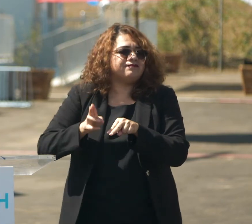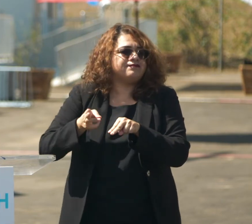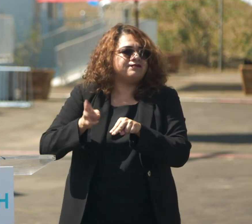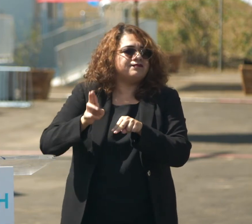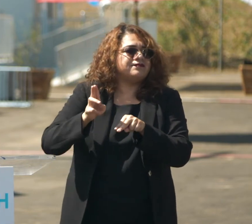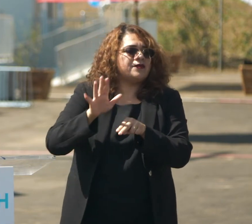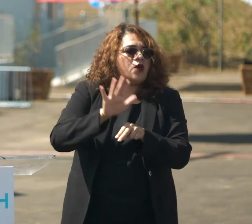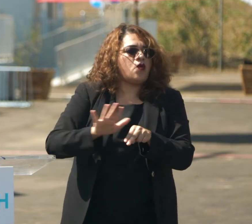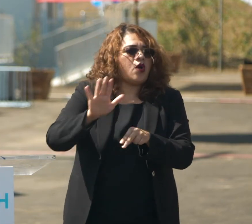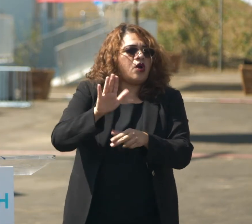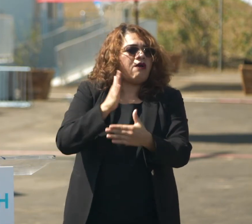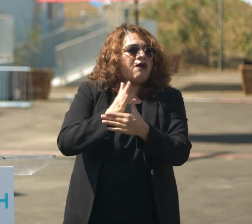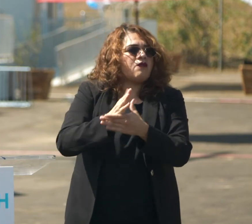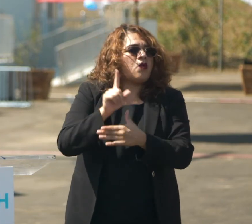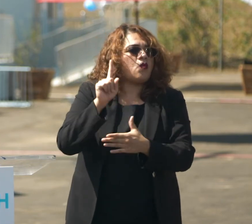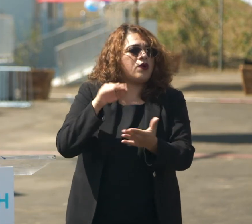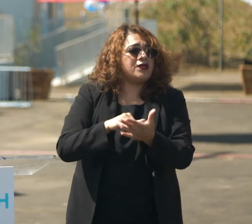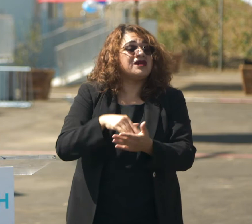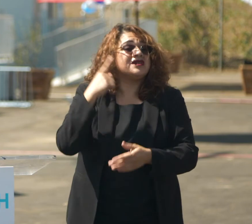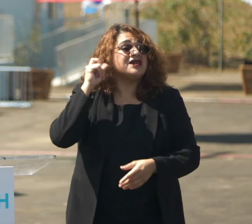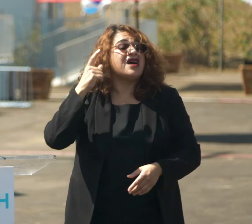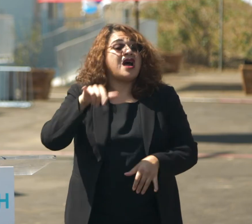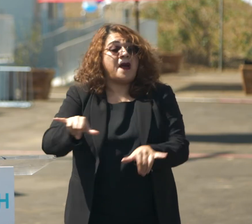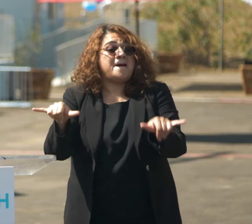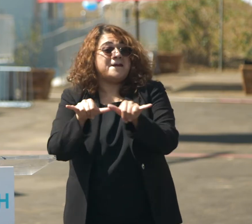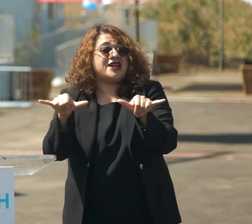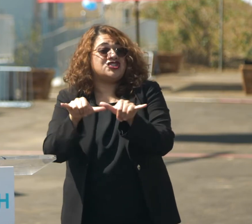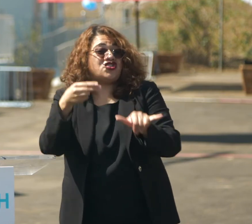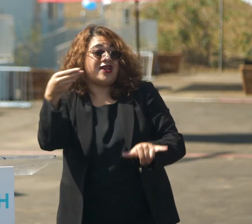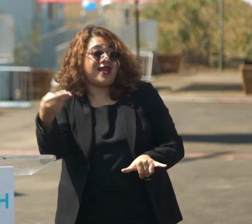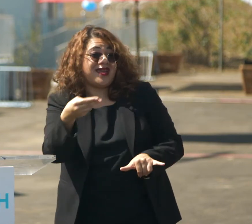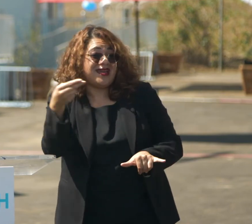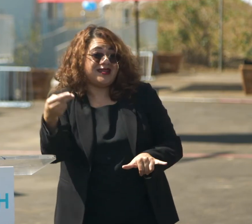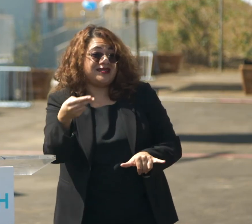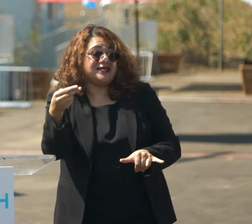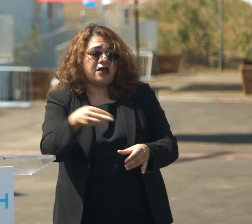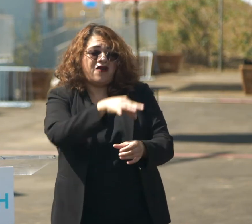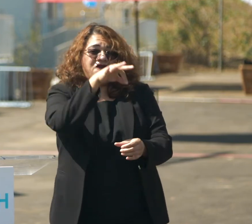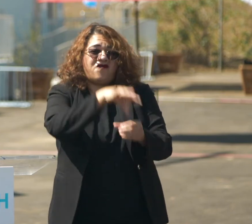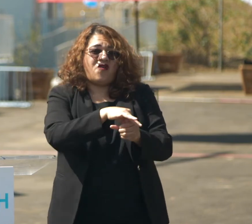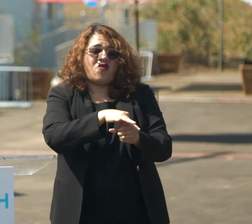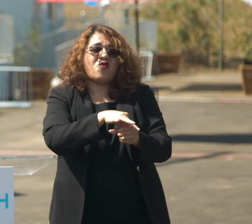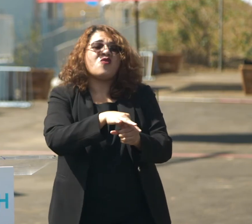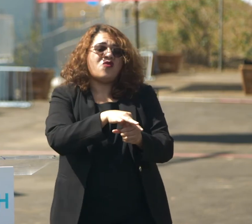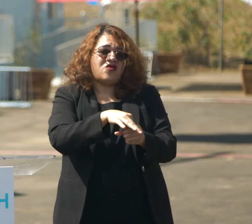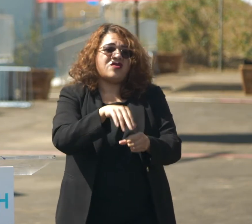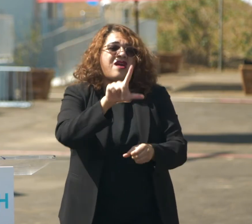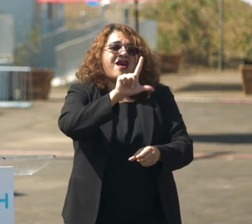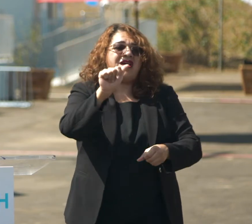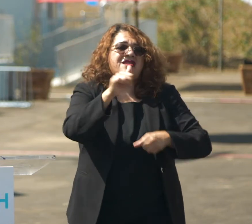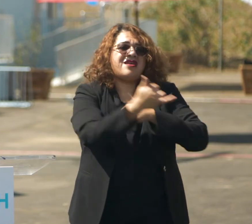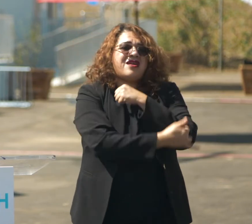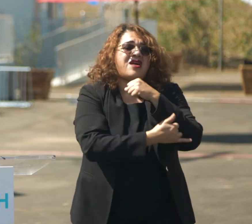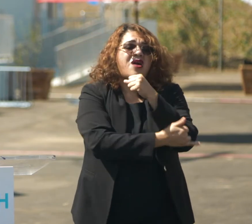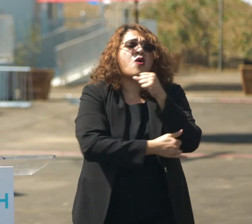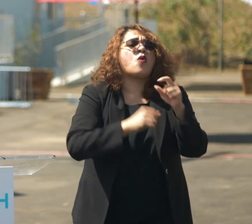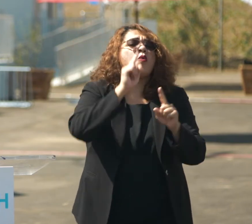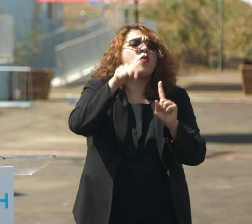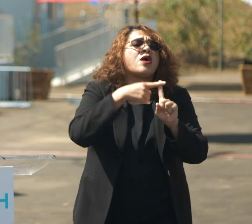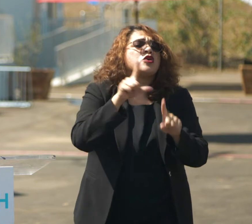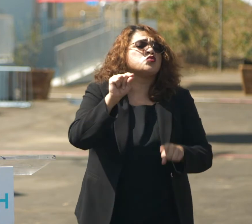parte gracias a los fondos de la medida H, que fue aprobada por los votantes del condado de Los Ángeles en el